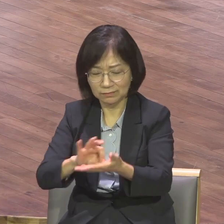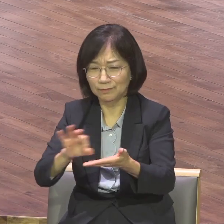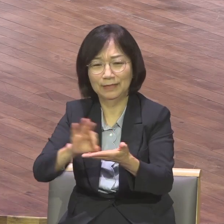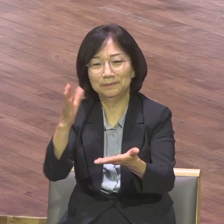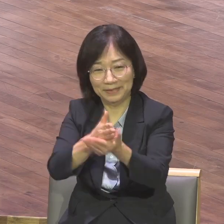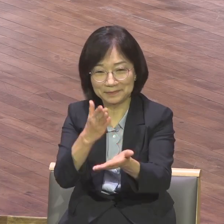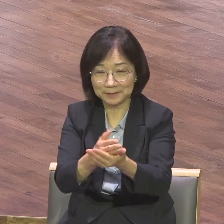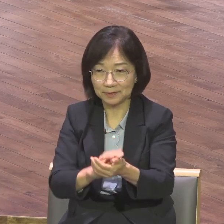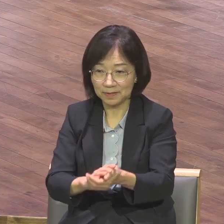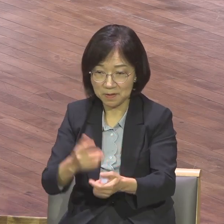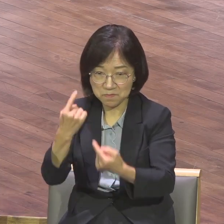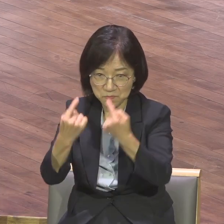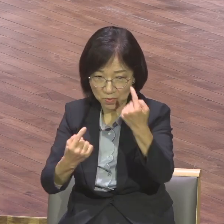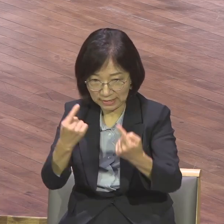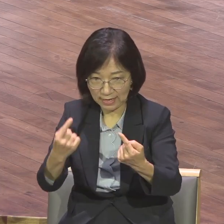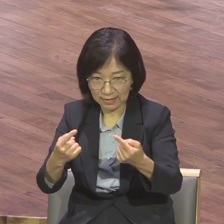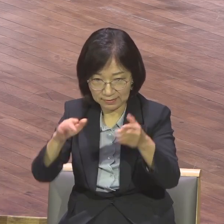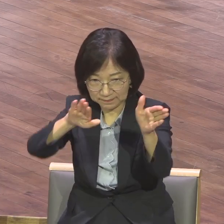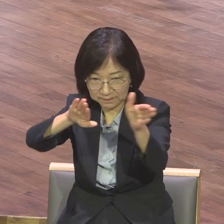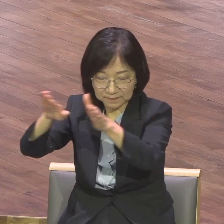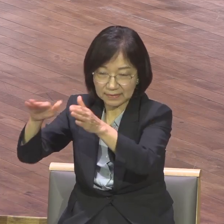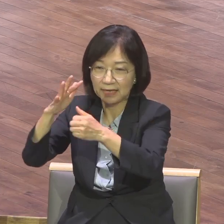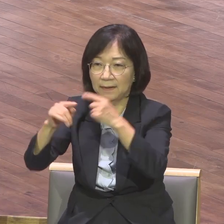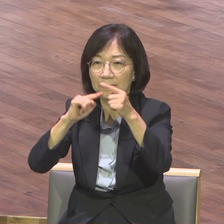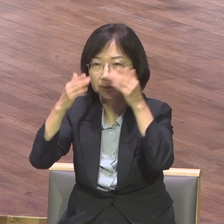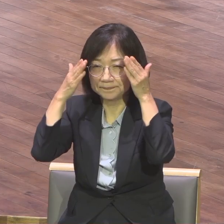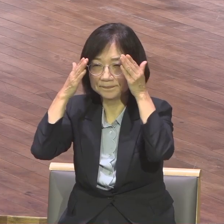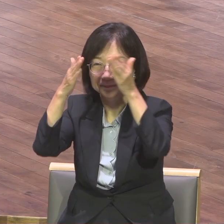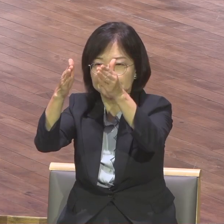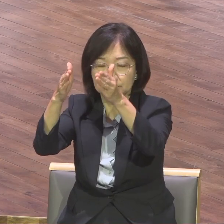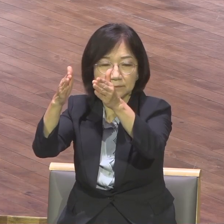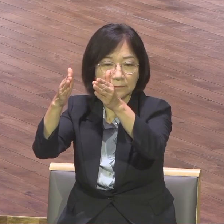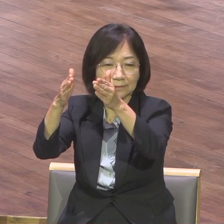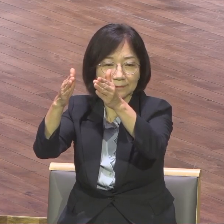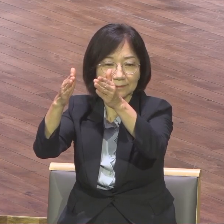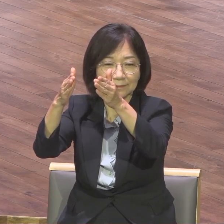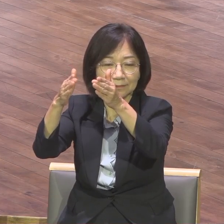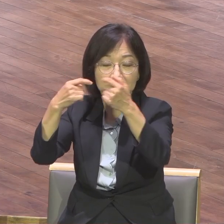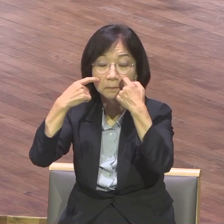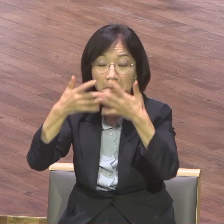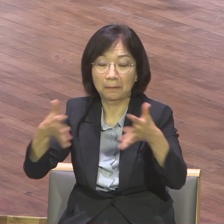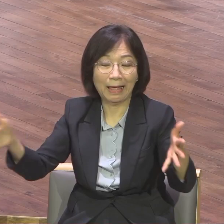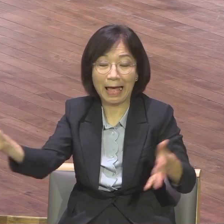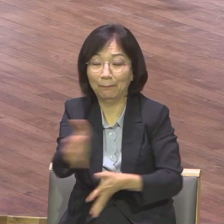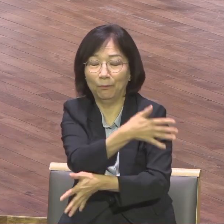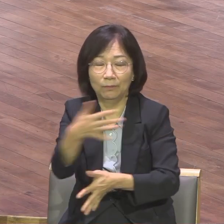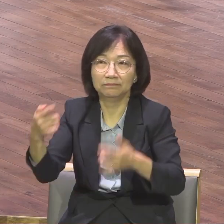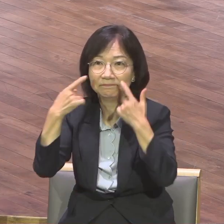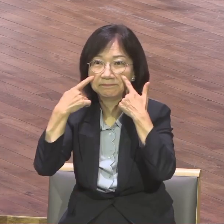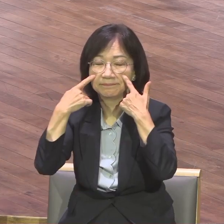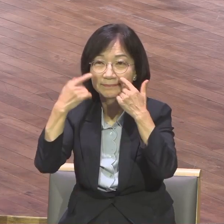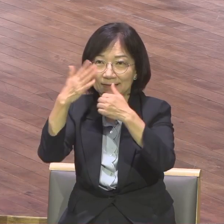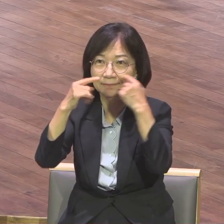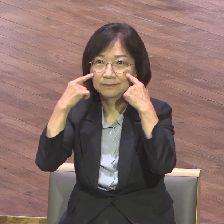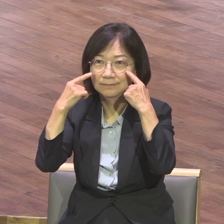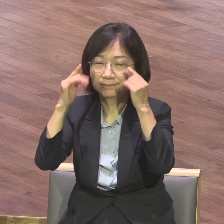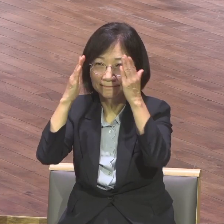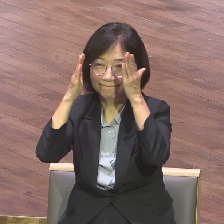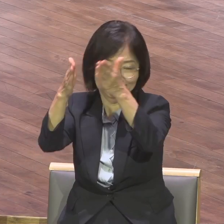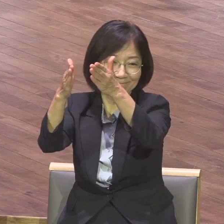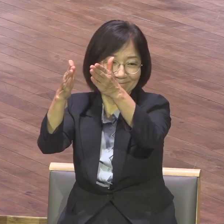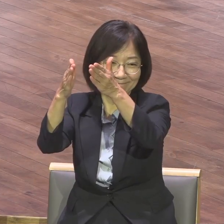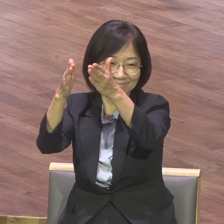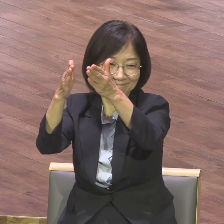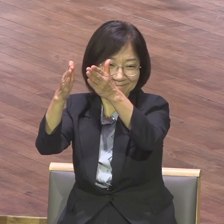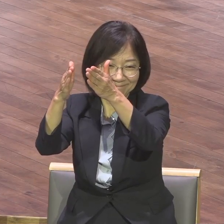말씀 잡으면 끝이에요. 아멘. 그런데 여러분이 정말 주님의 소원을 딱 간직하는 순간에 하나님이